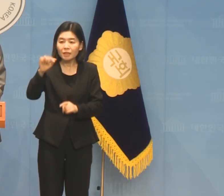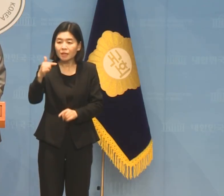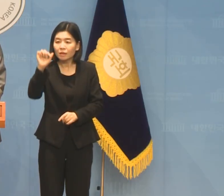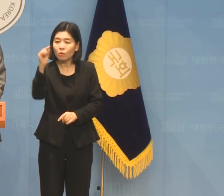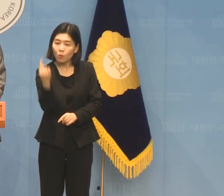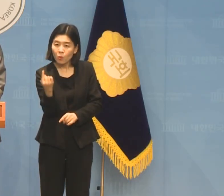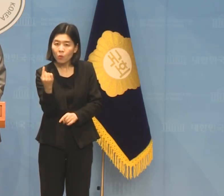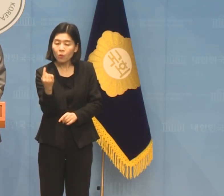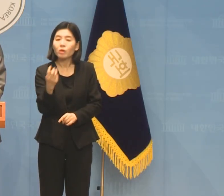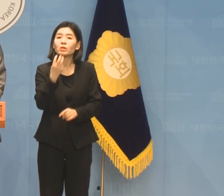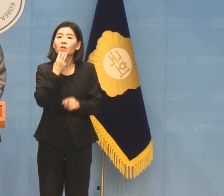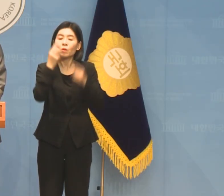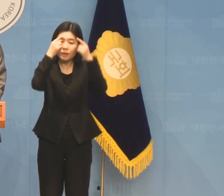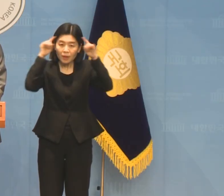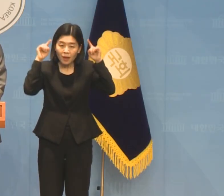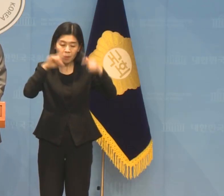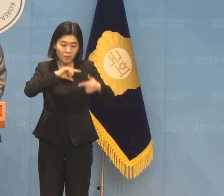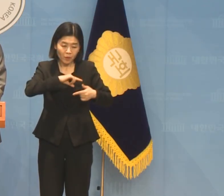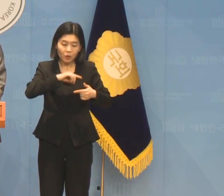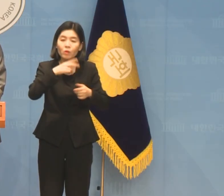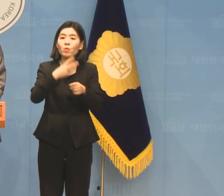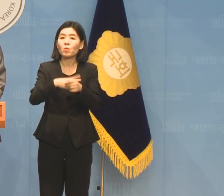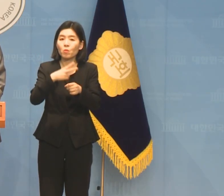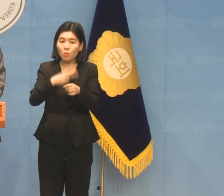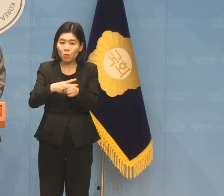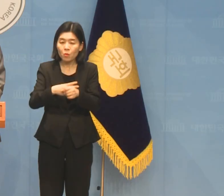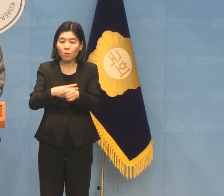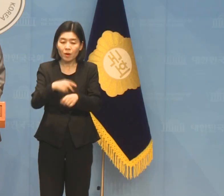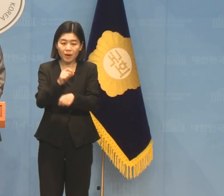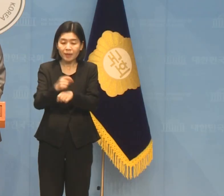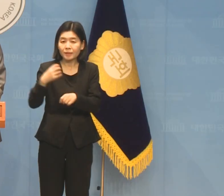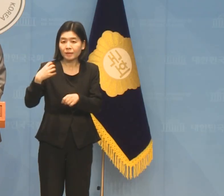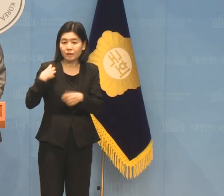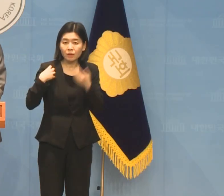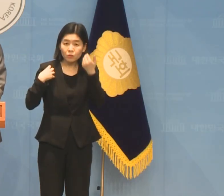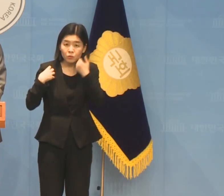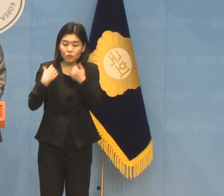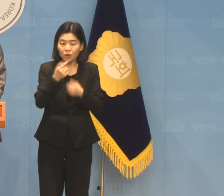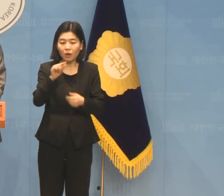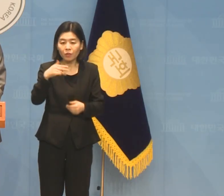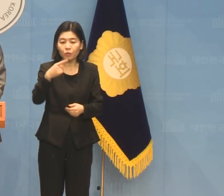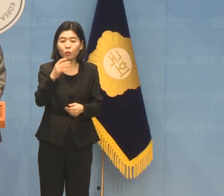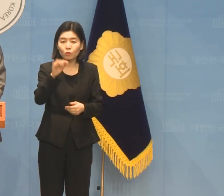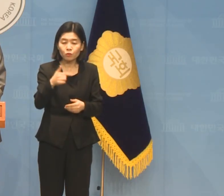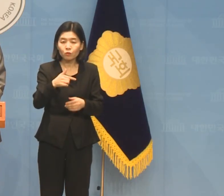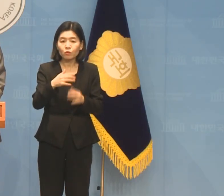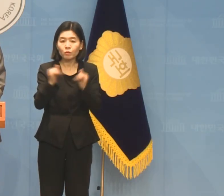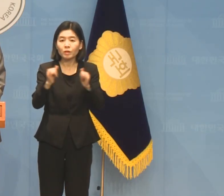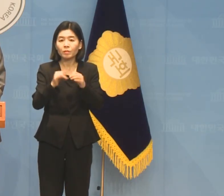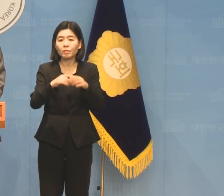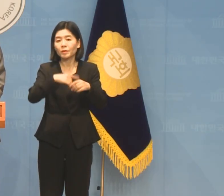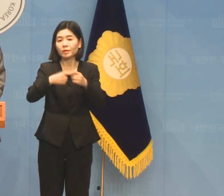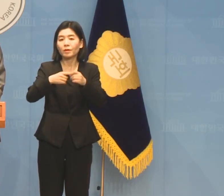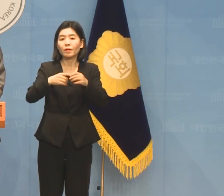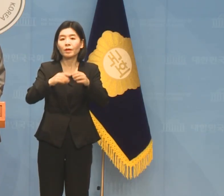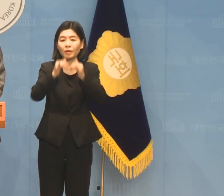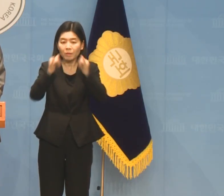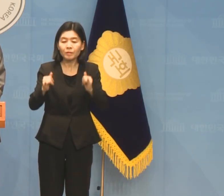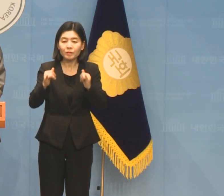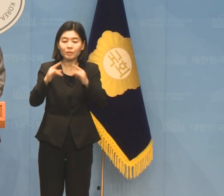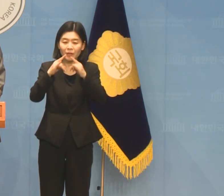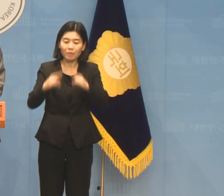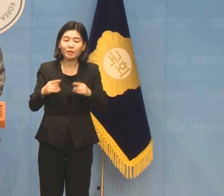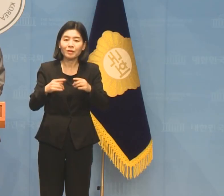이인호 서울대 명예교수님, 간사는 한동훈 국민먼저 캠프 정책위원장인 제가